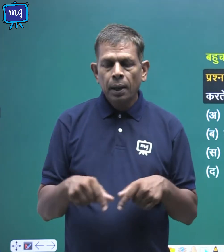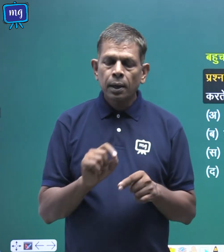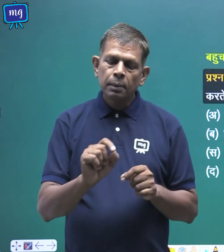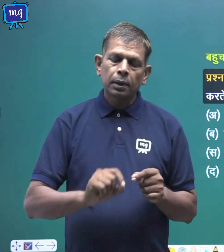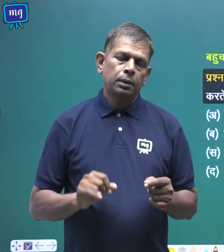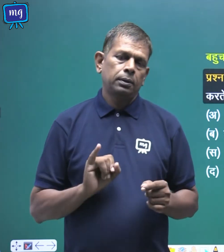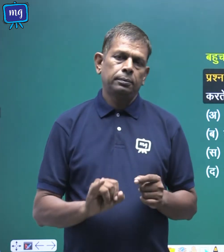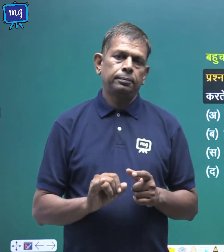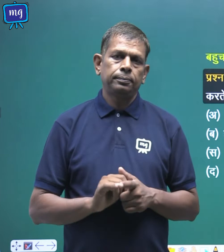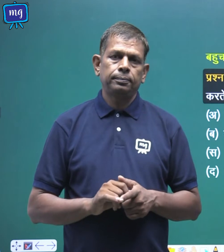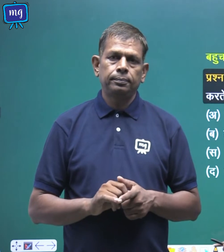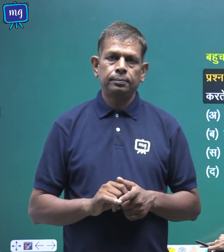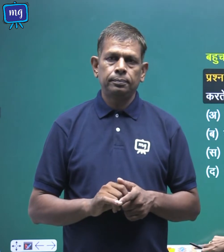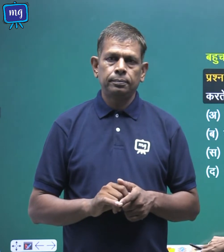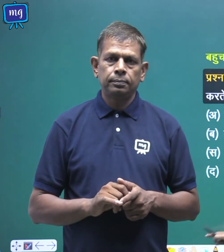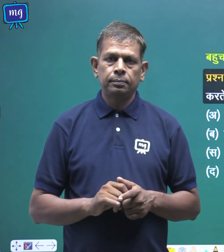है